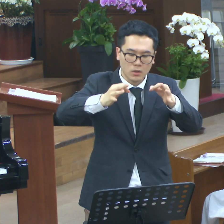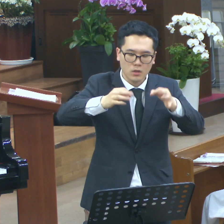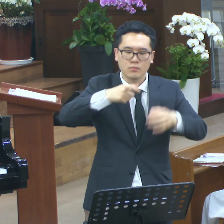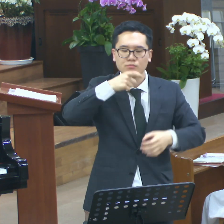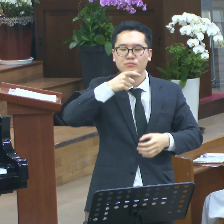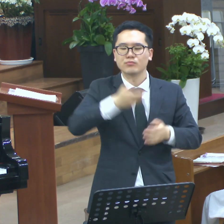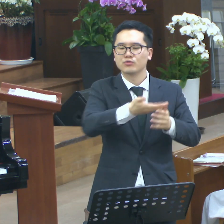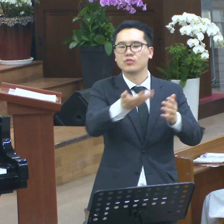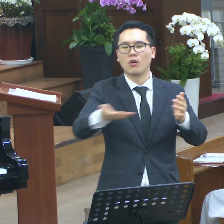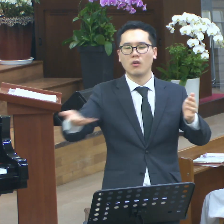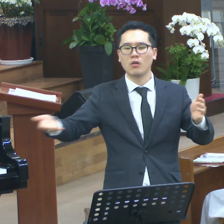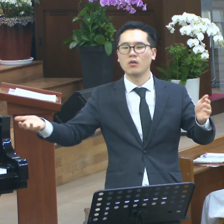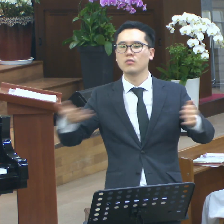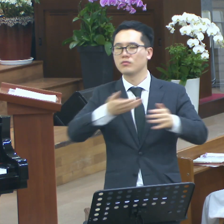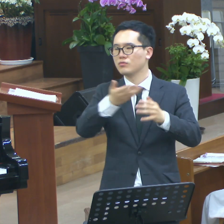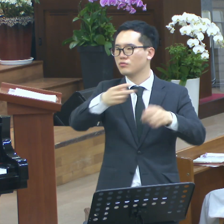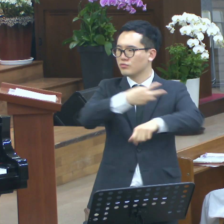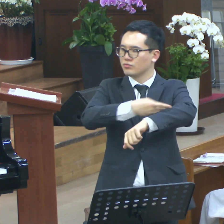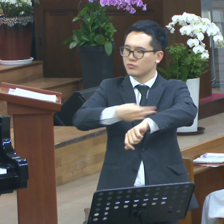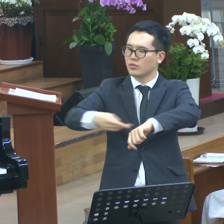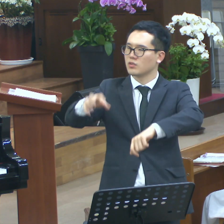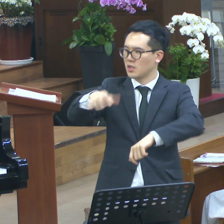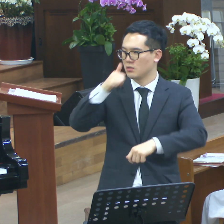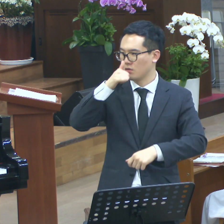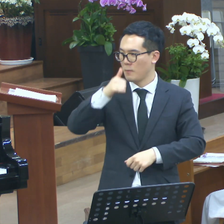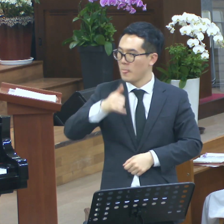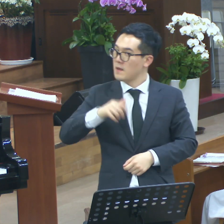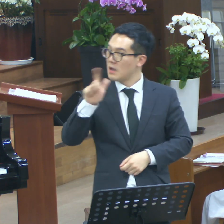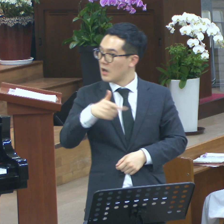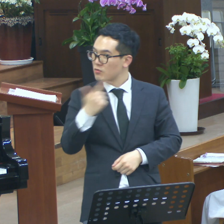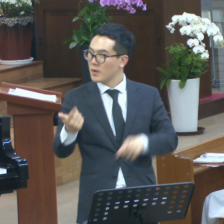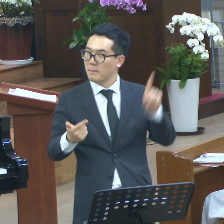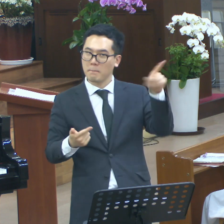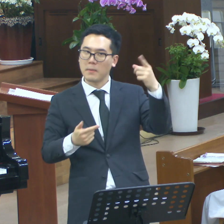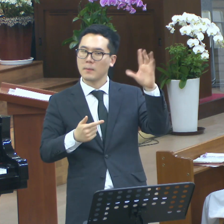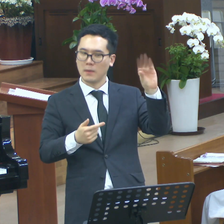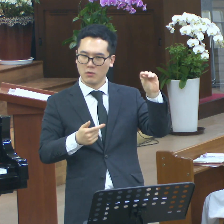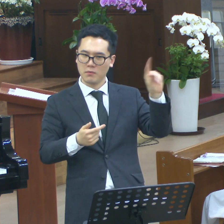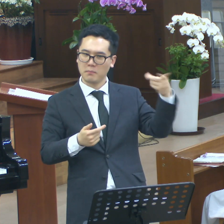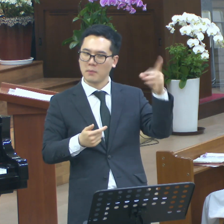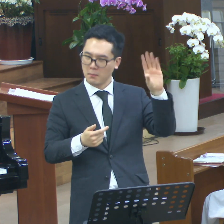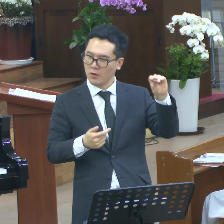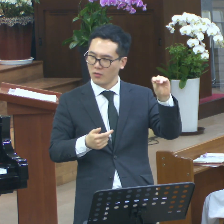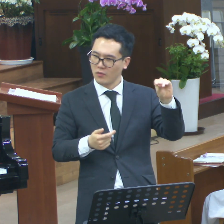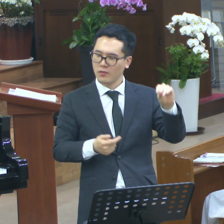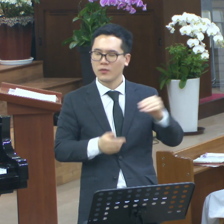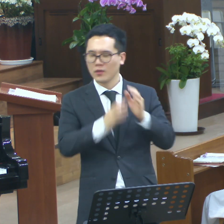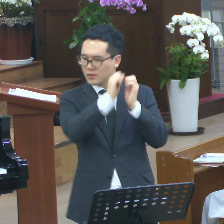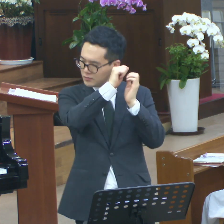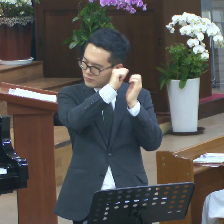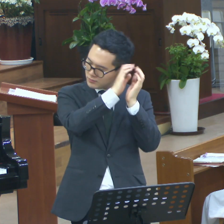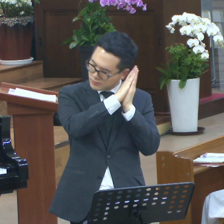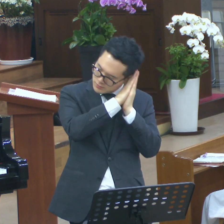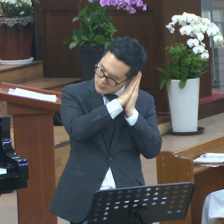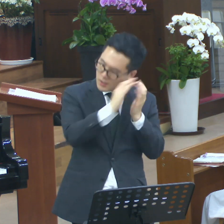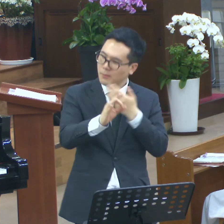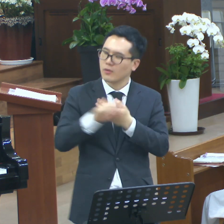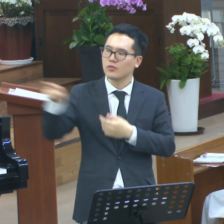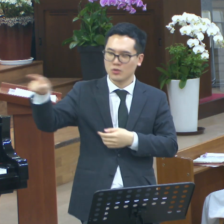내고 투숙하면 저기 수영할 수 있어요. 그래서 결혼 30주년, 40주년,